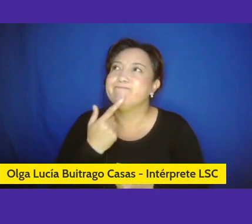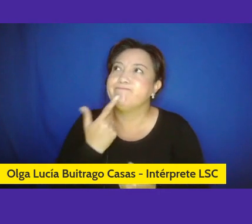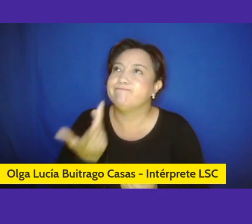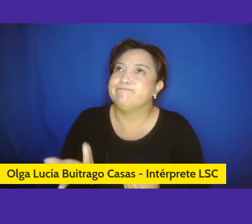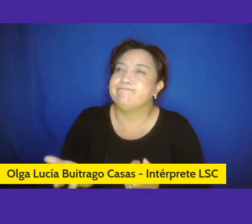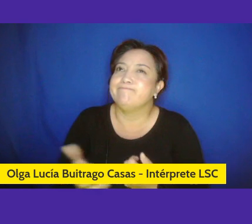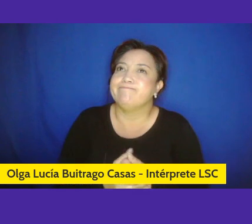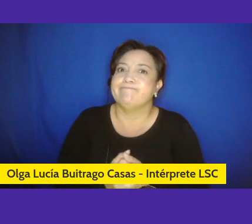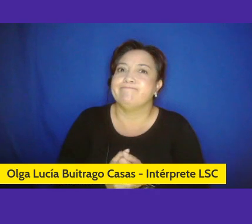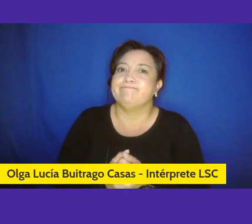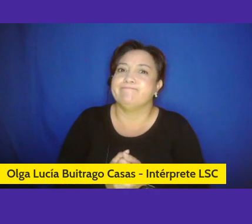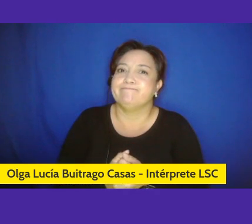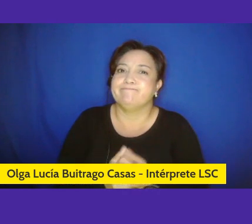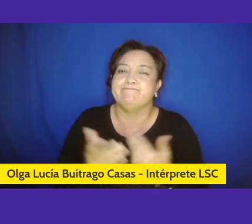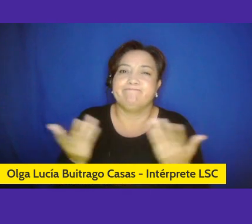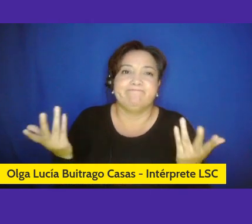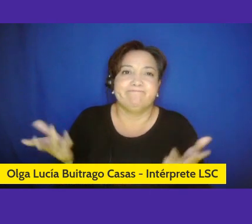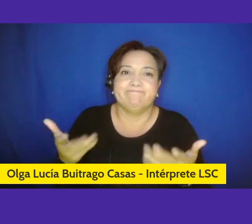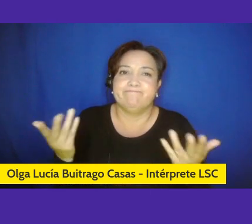No tenés,